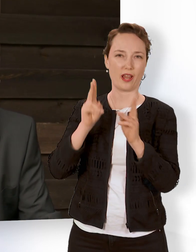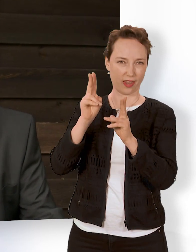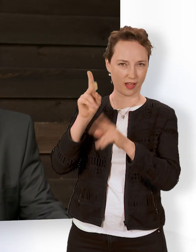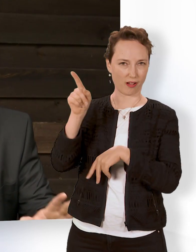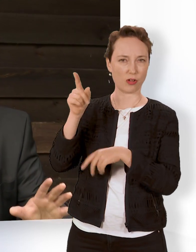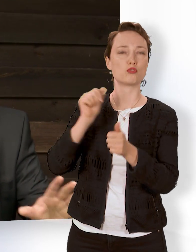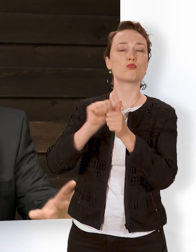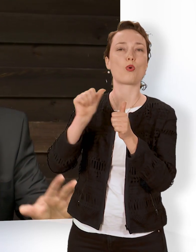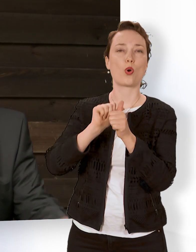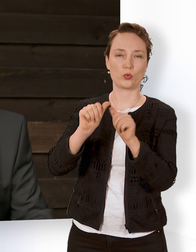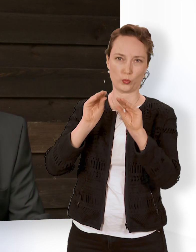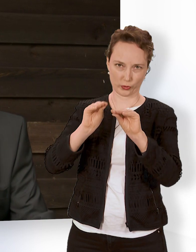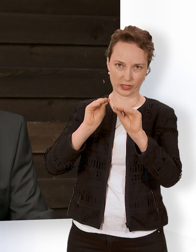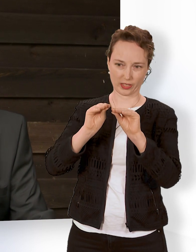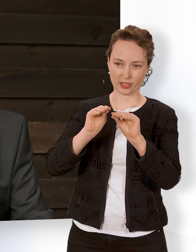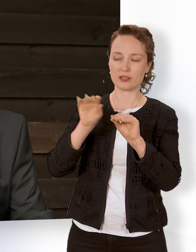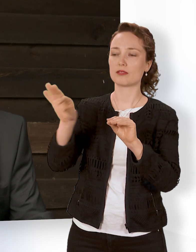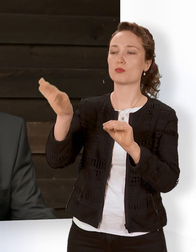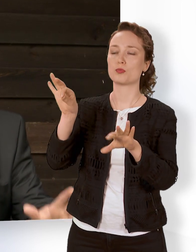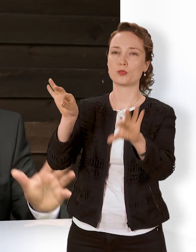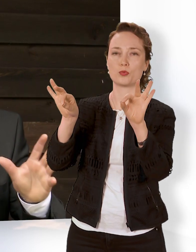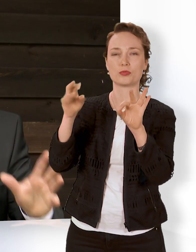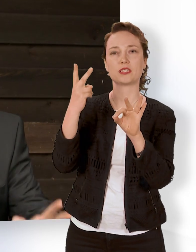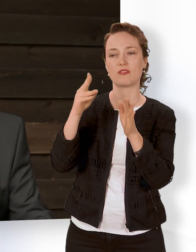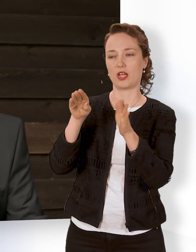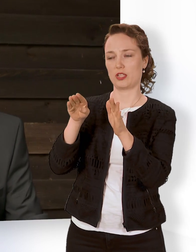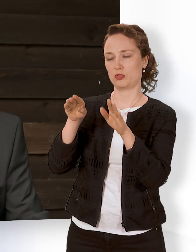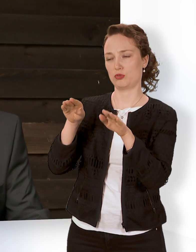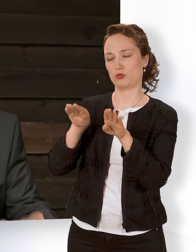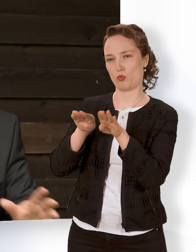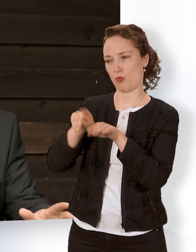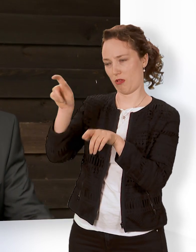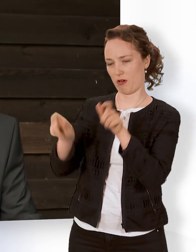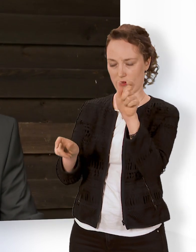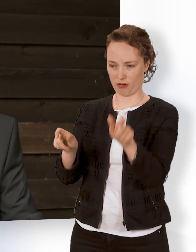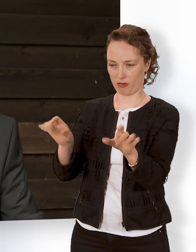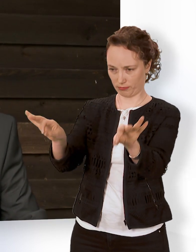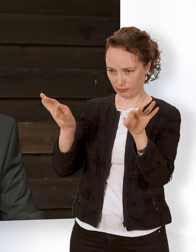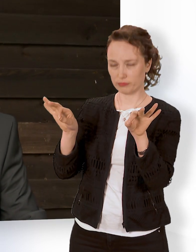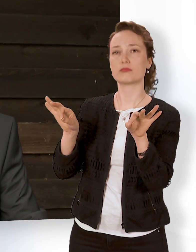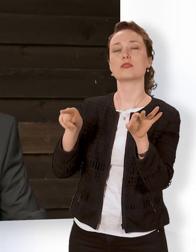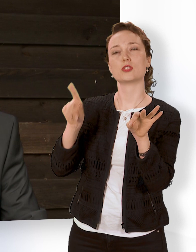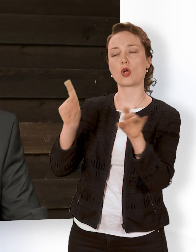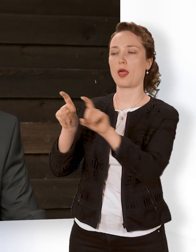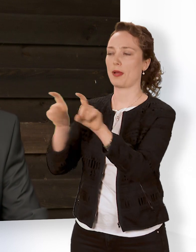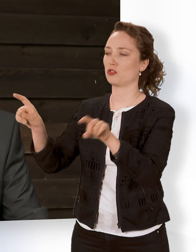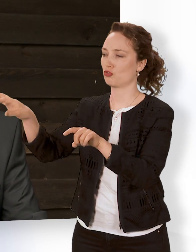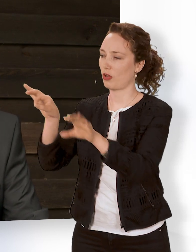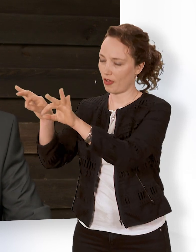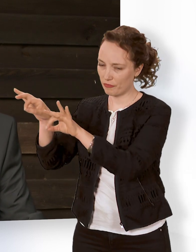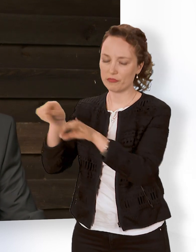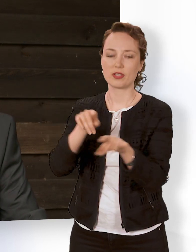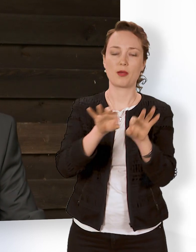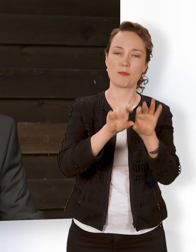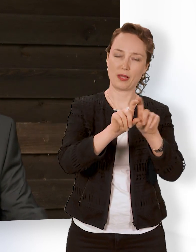Sportunterricht hat zwei Schüler berufen, sie sollen für das Fußballspiel zwei Mannschaften zusammenstellen. Und dann hat der